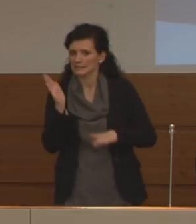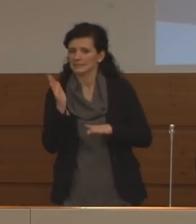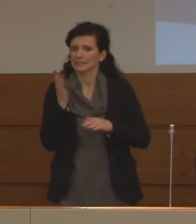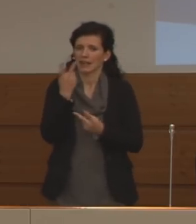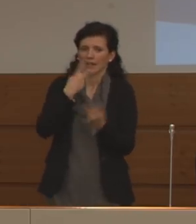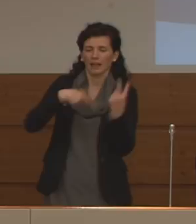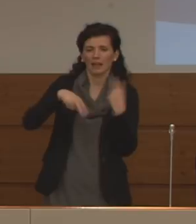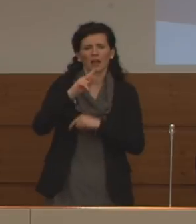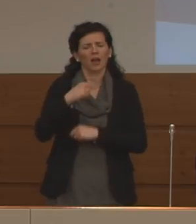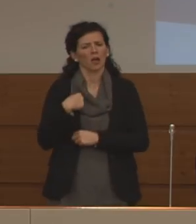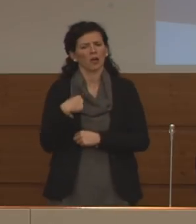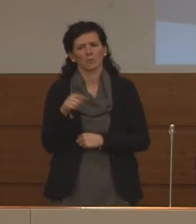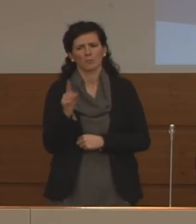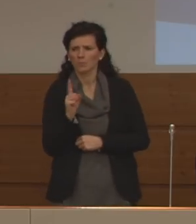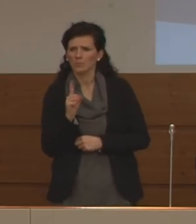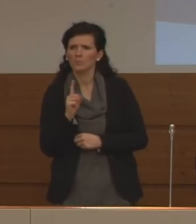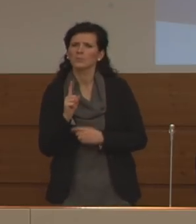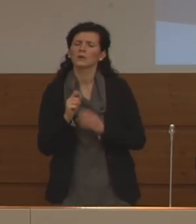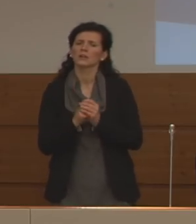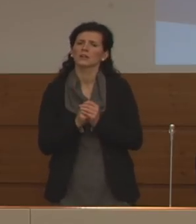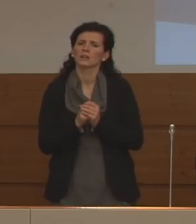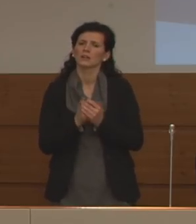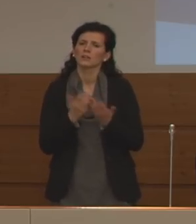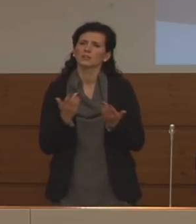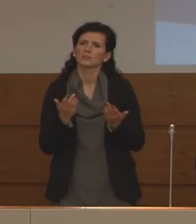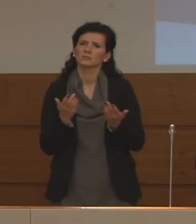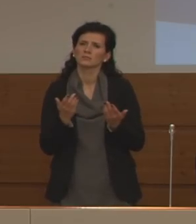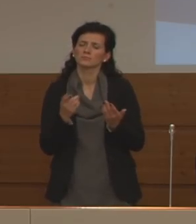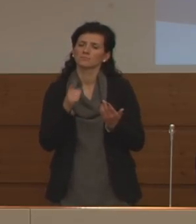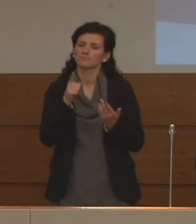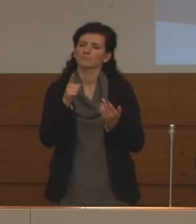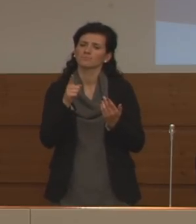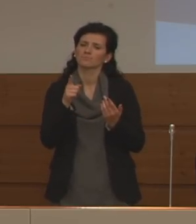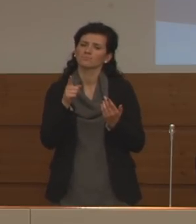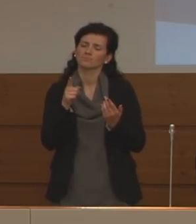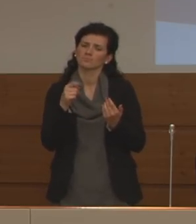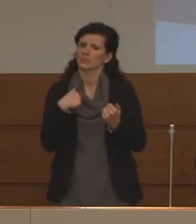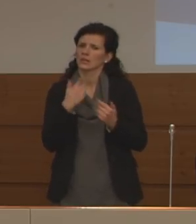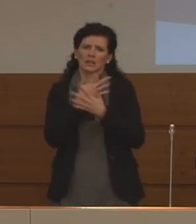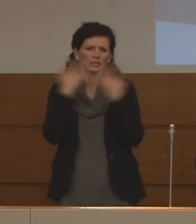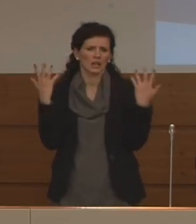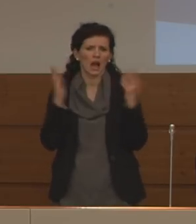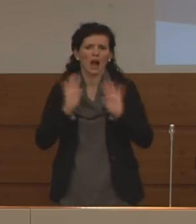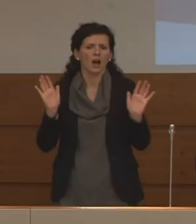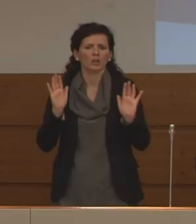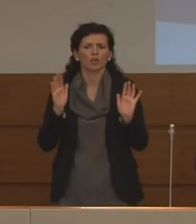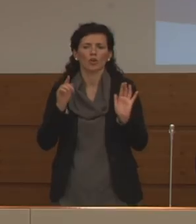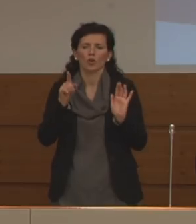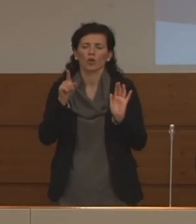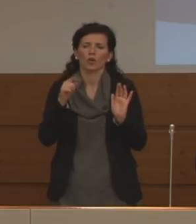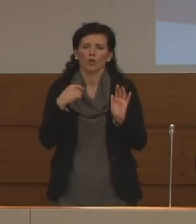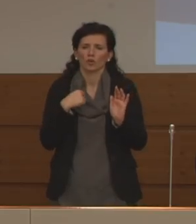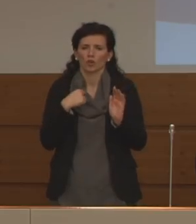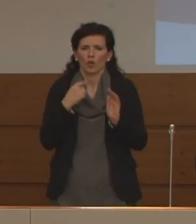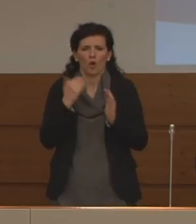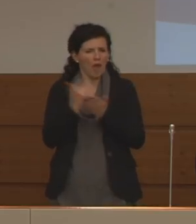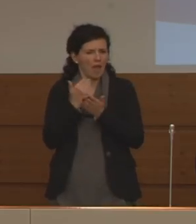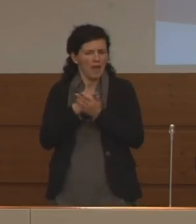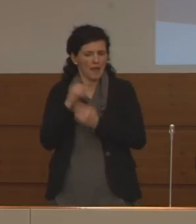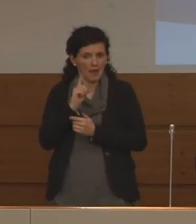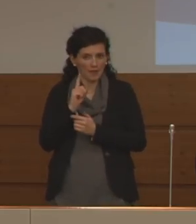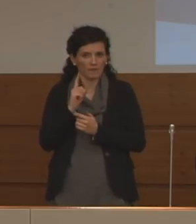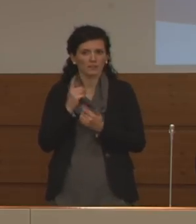ha più neutro del termine dietro la sua domanda è chiaro che paghiamo anche